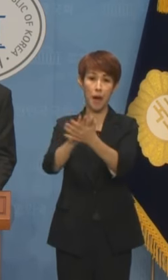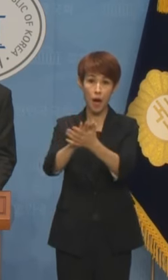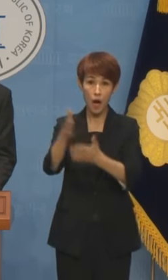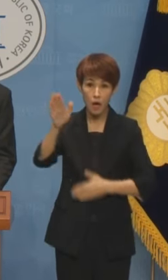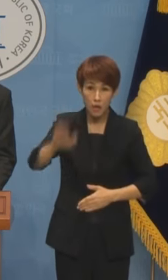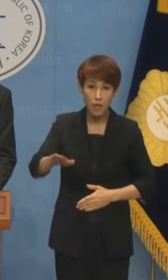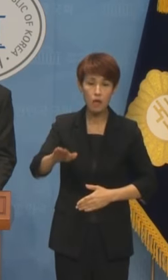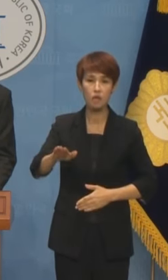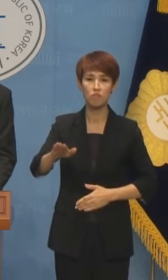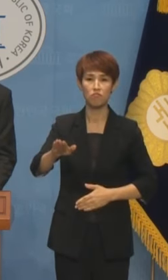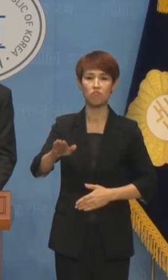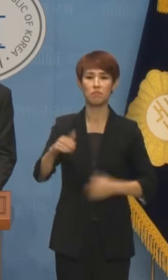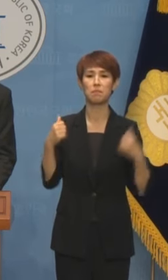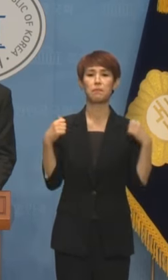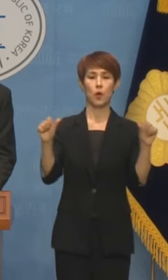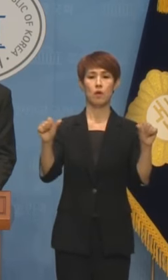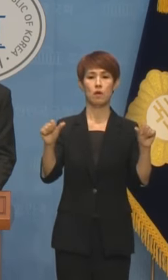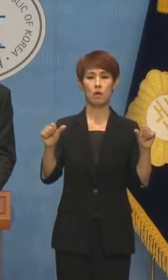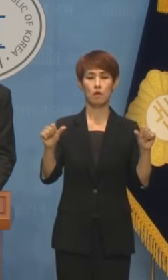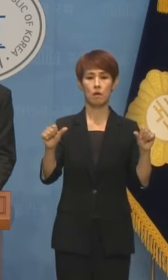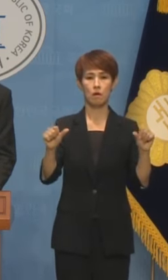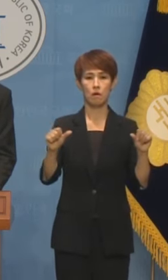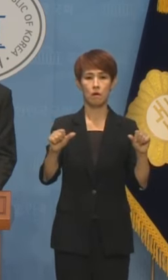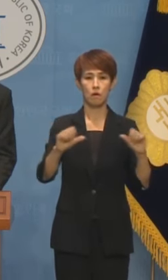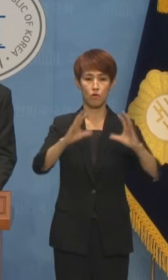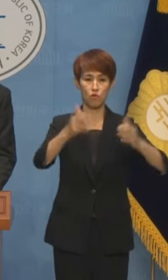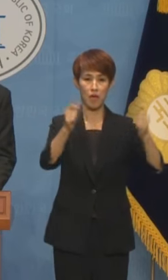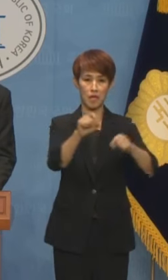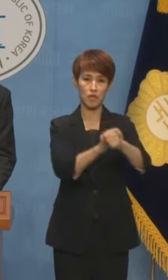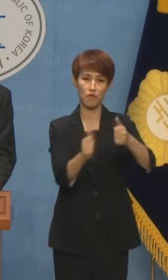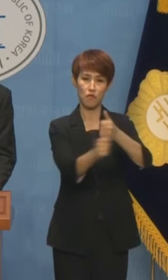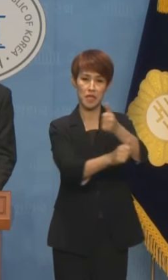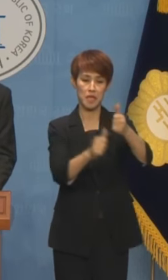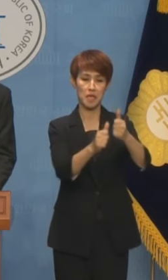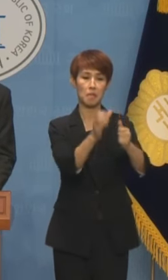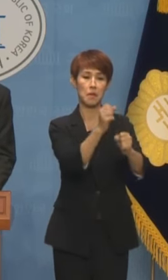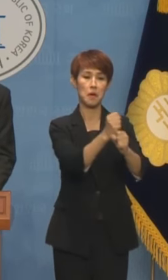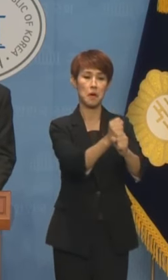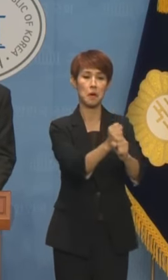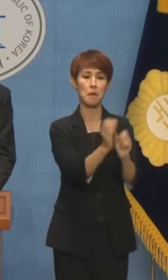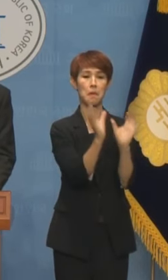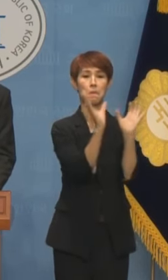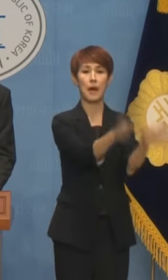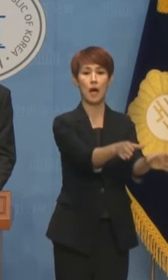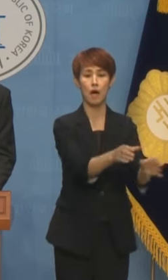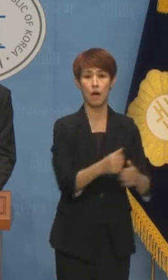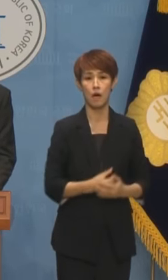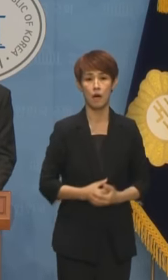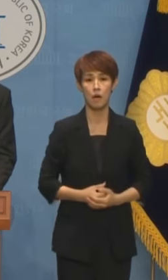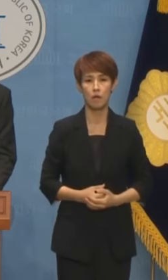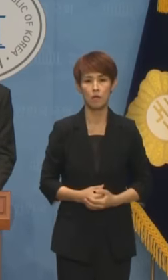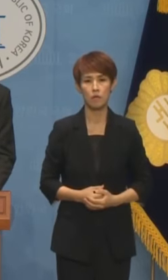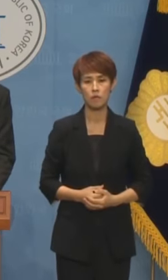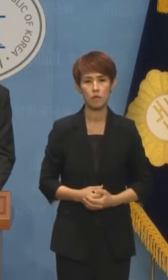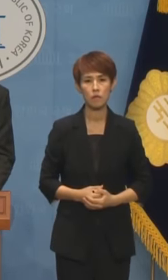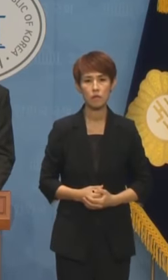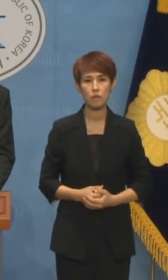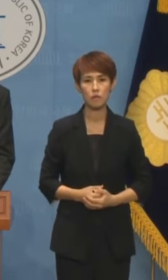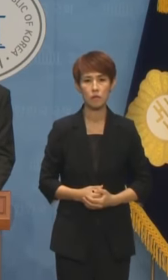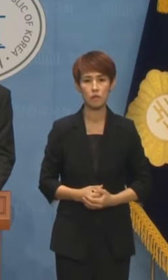스스로 파기하고 국회 특위 설치를 요구하면서 책임을 회피하였다.